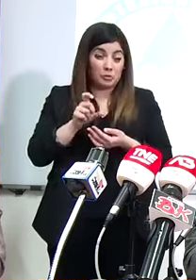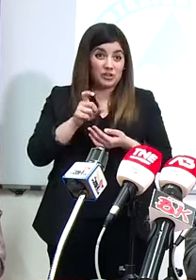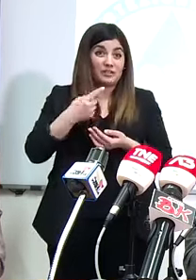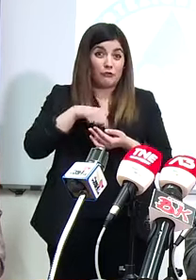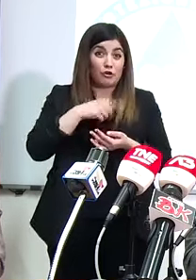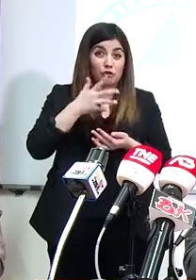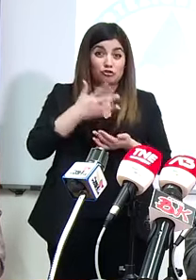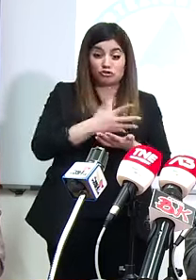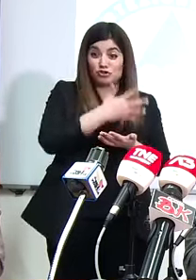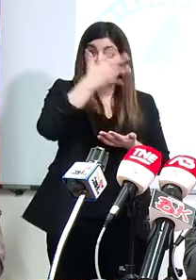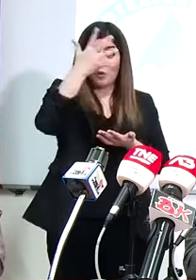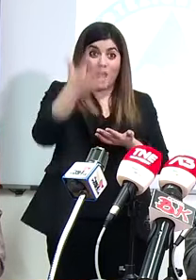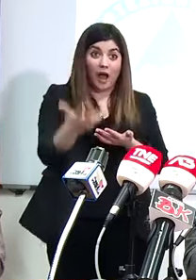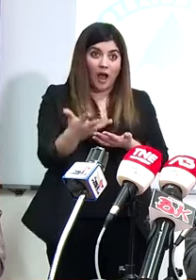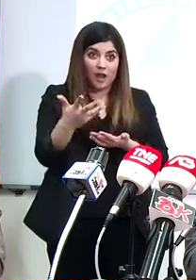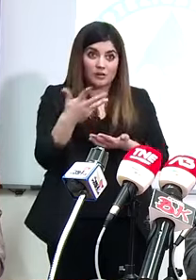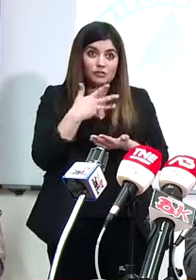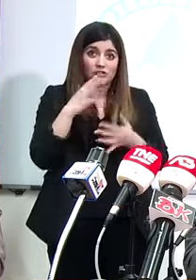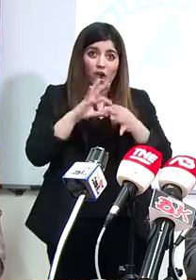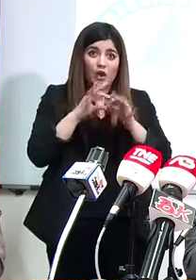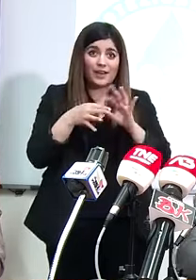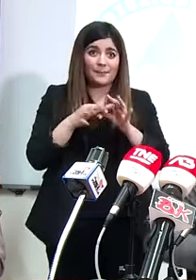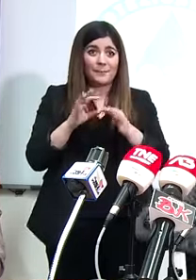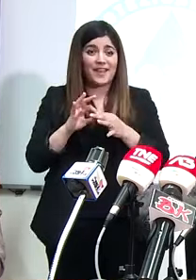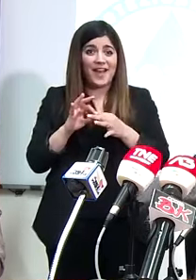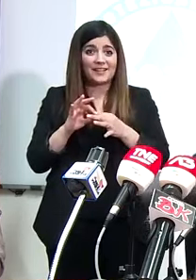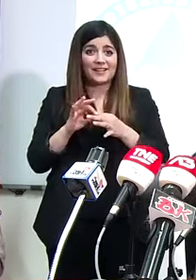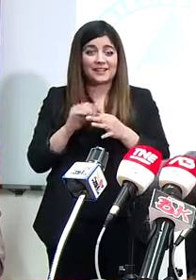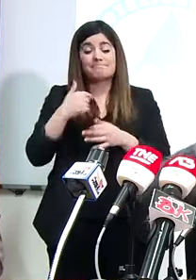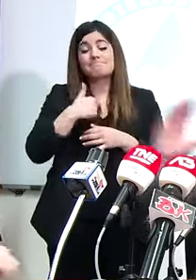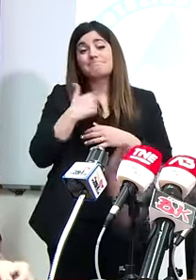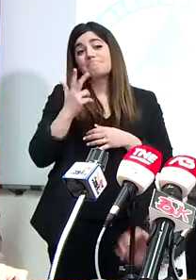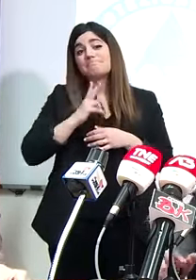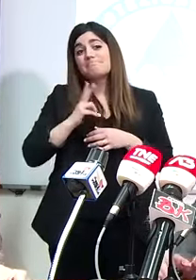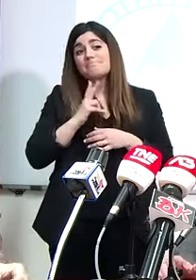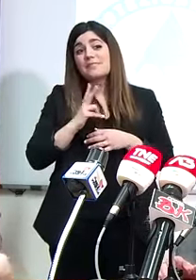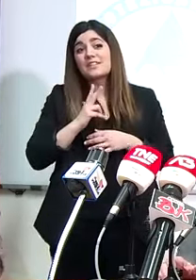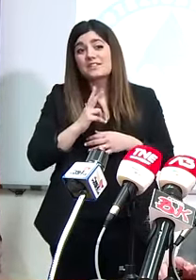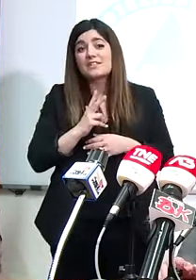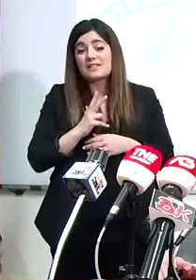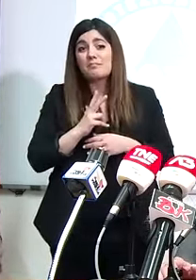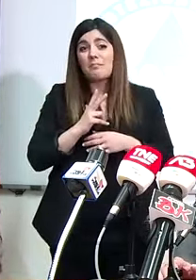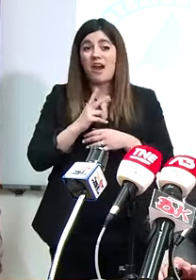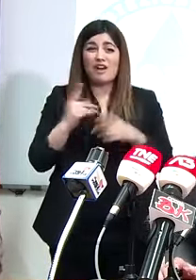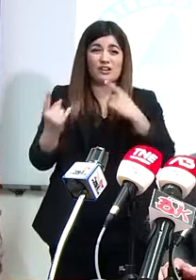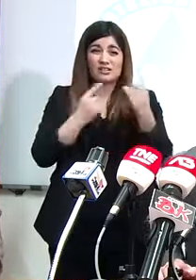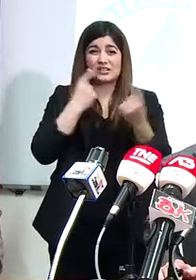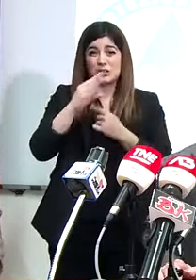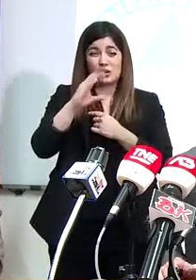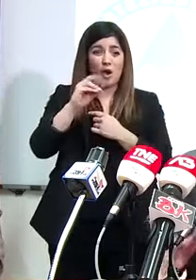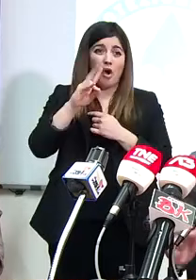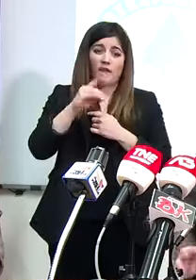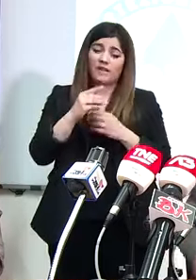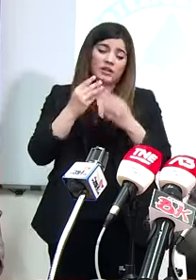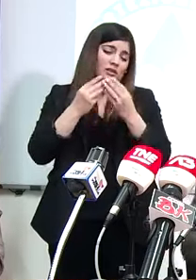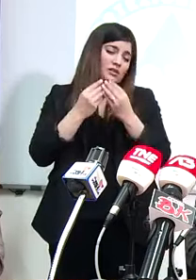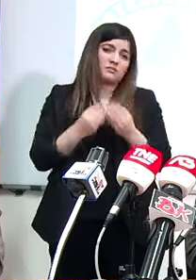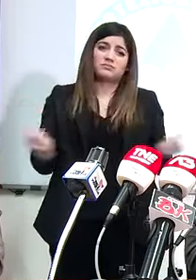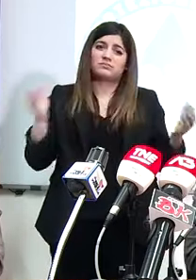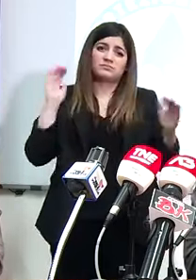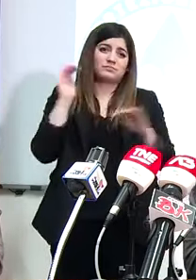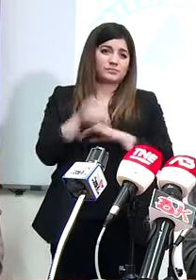olimpiadi quindi saranno veramente io spero alla sublimazione la definitiva chiusura di questa partita avremo la fortuna di avere